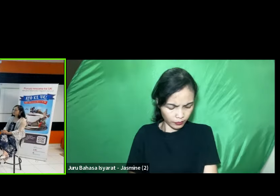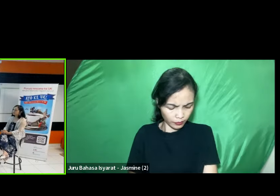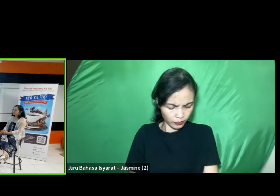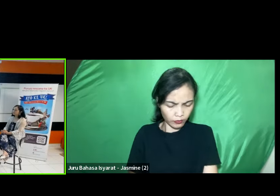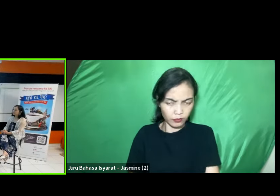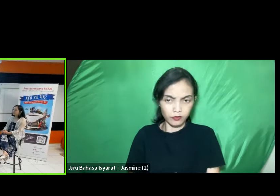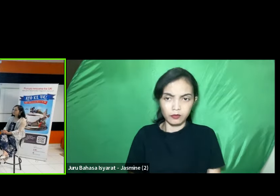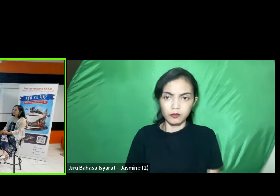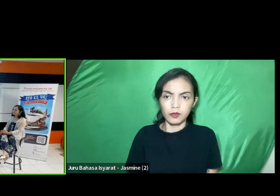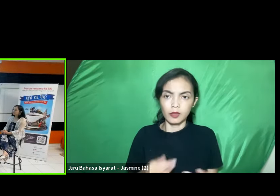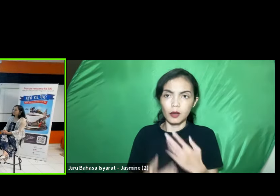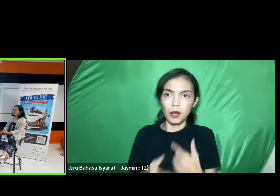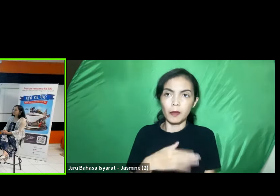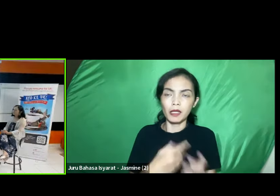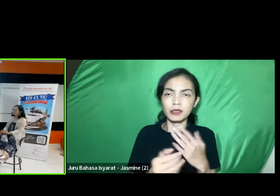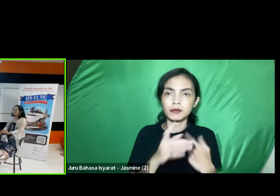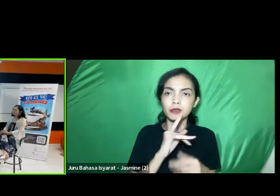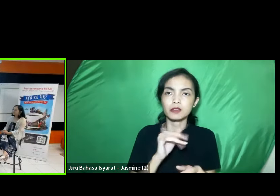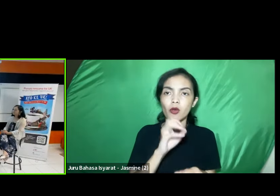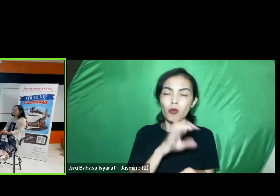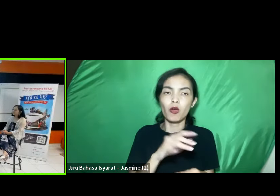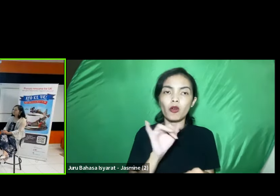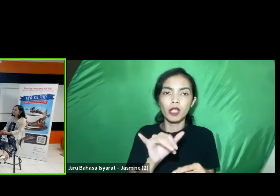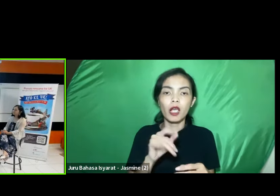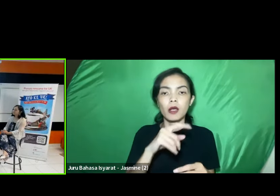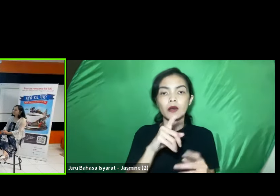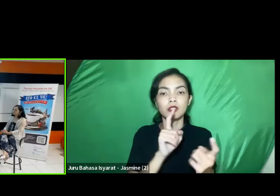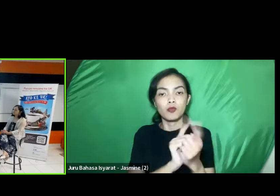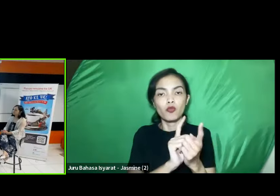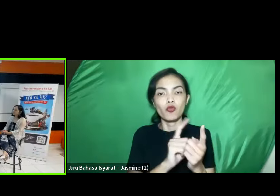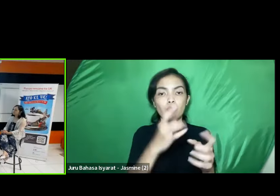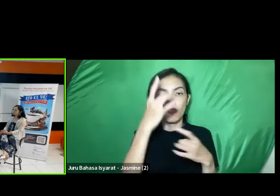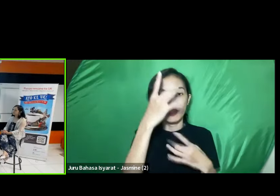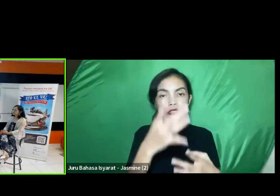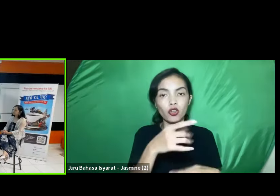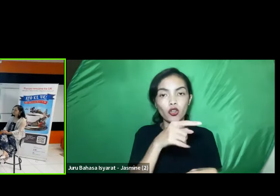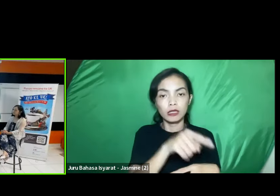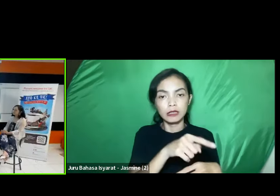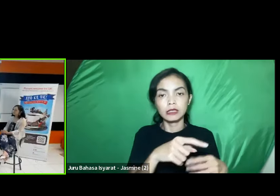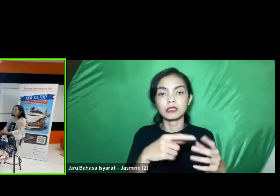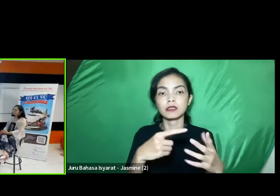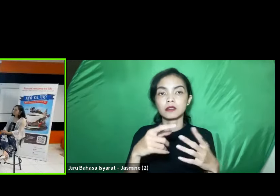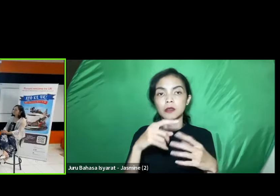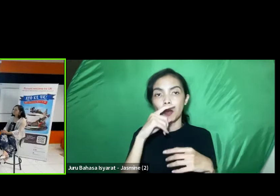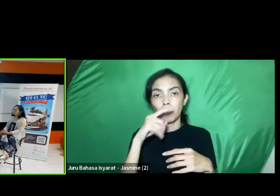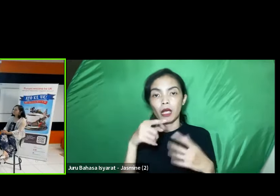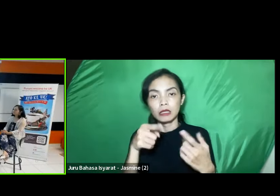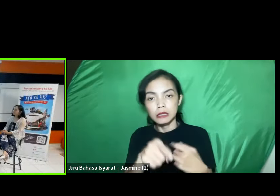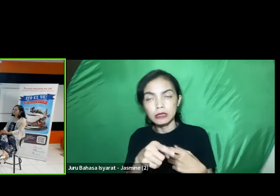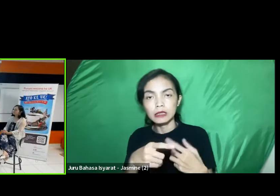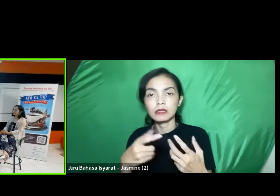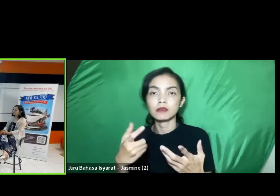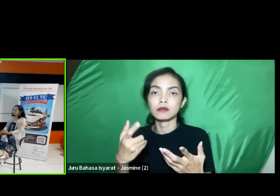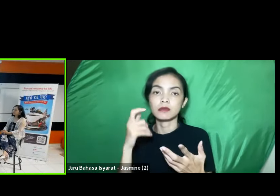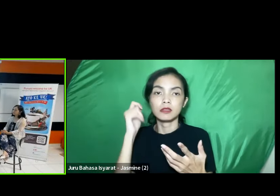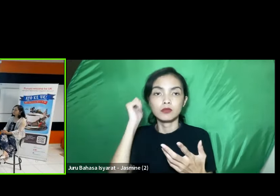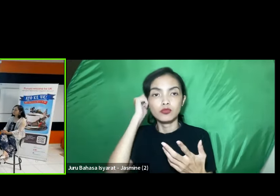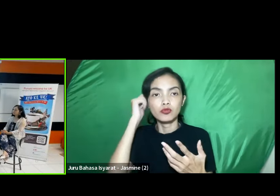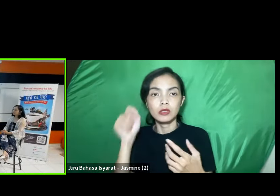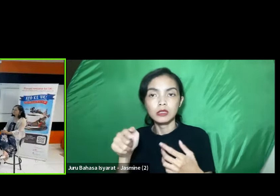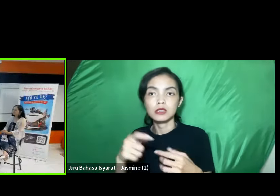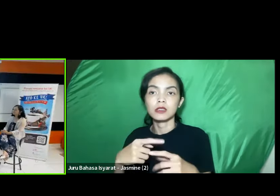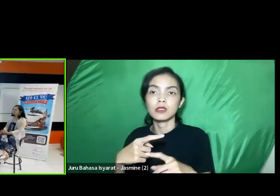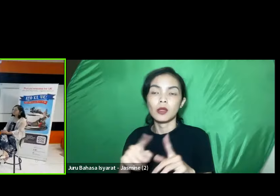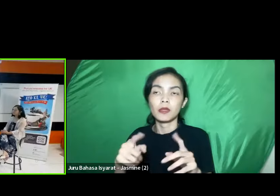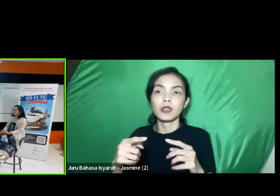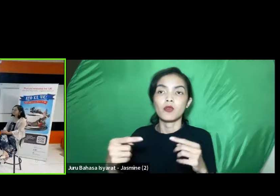kemudian saya bertemu dengan Profesor A atau bapak ini atau Ibu ini kemudian ada hasilnya gitu di my professional Network enggak